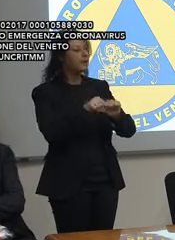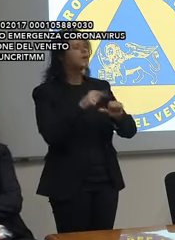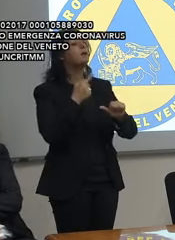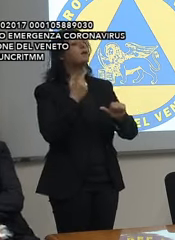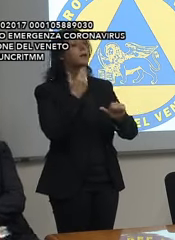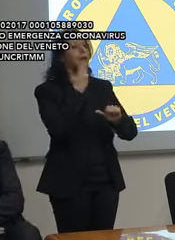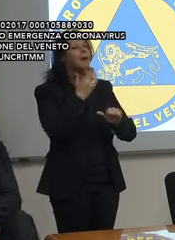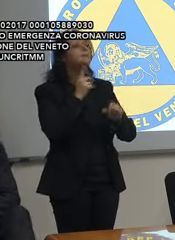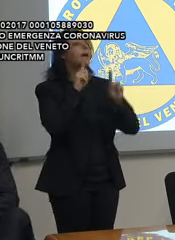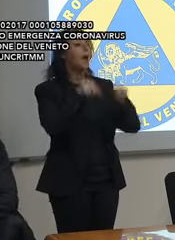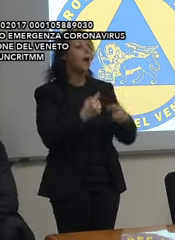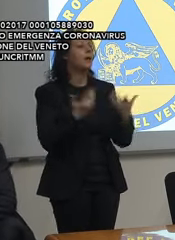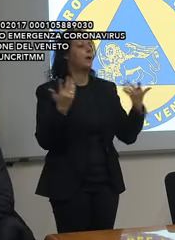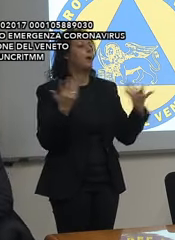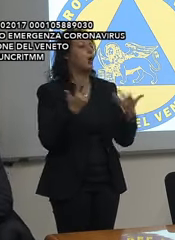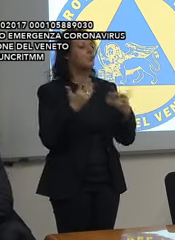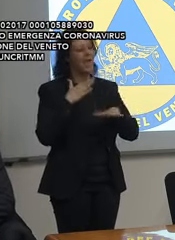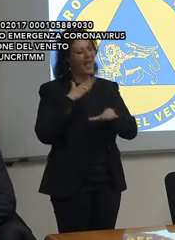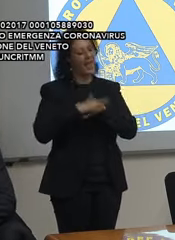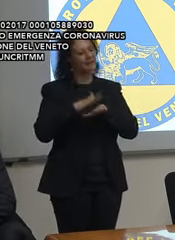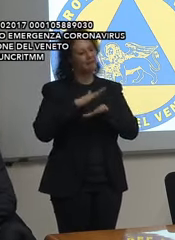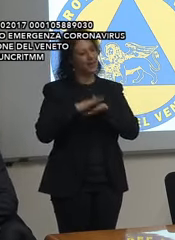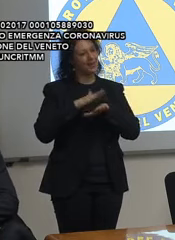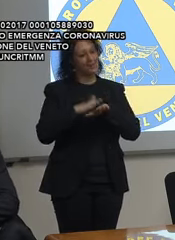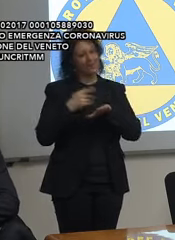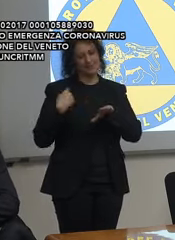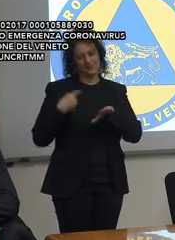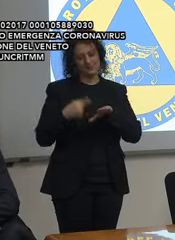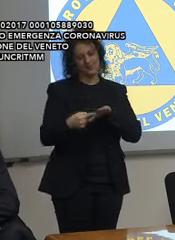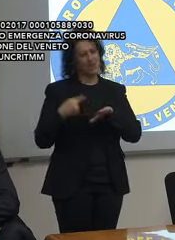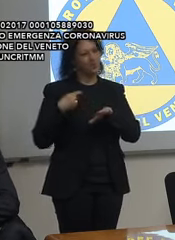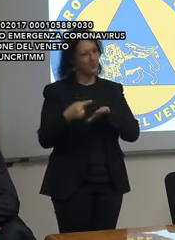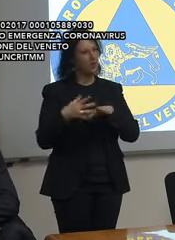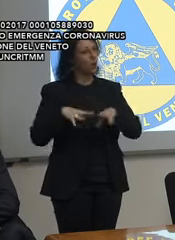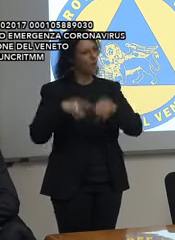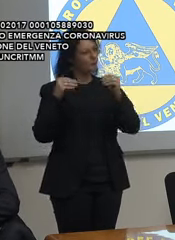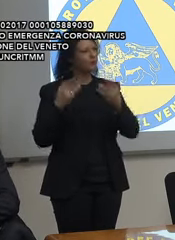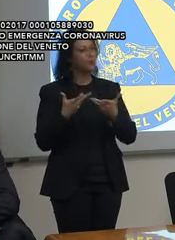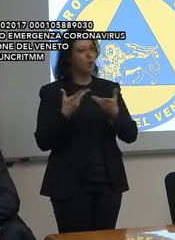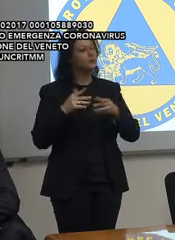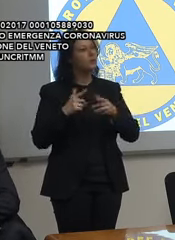di questi ultimi giorni, dove la tecnologia, l'informatica